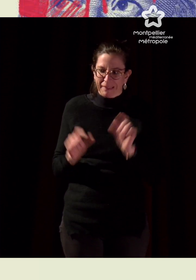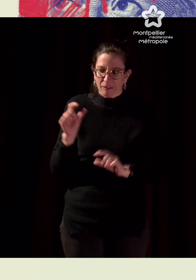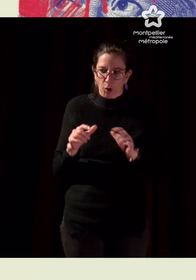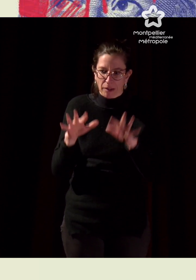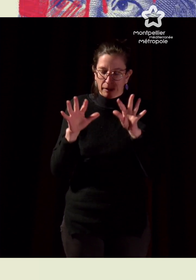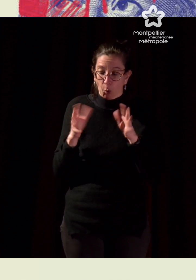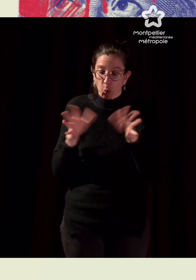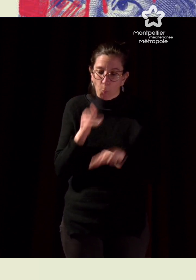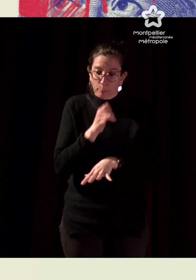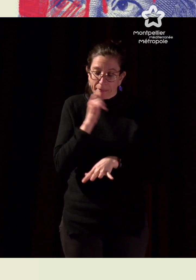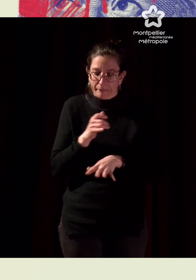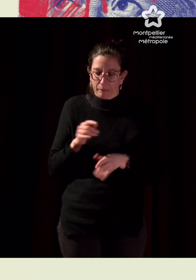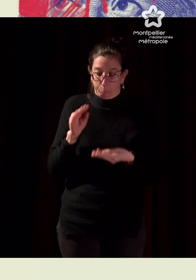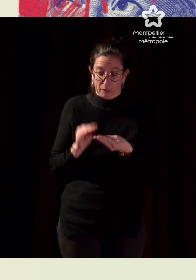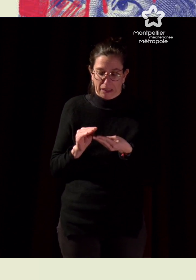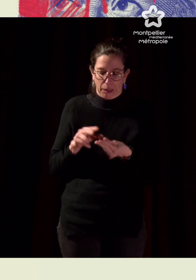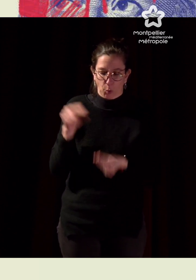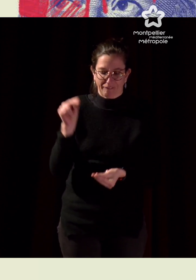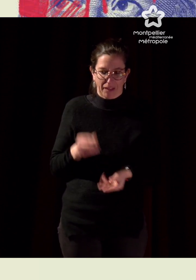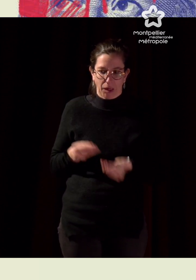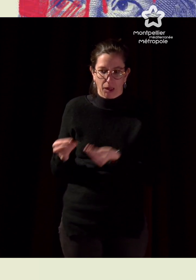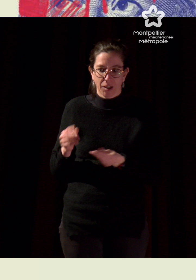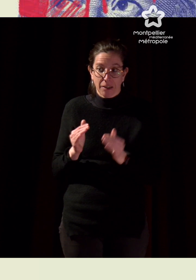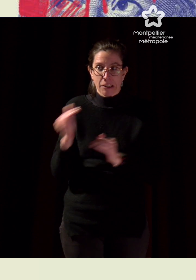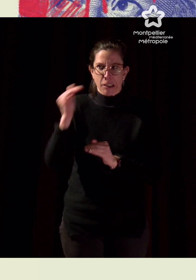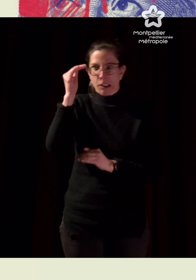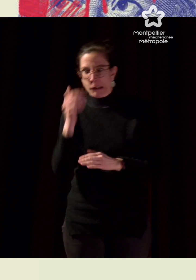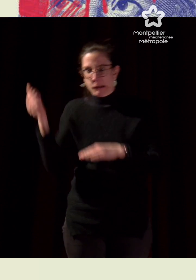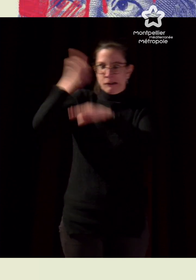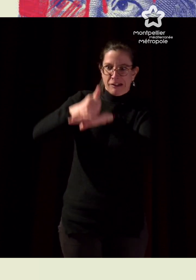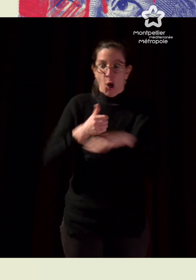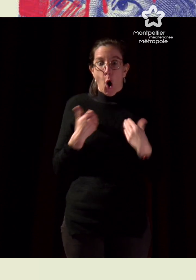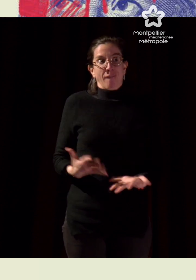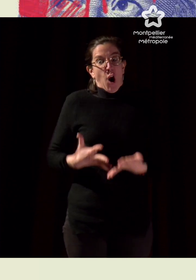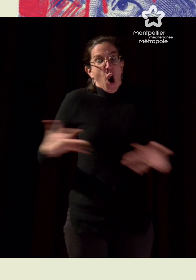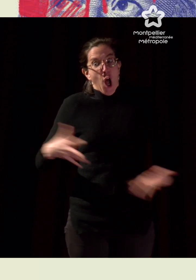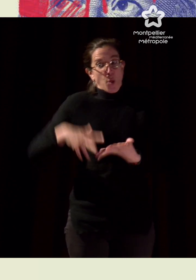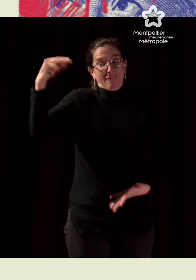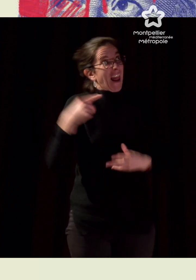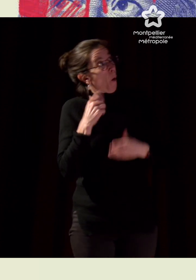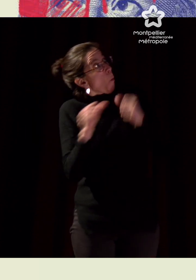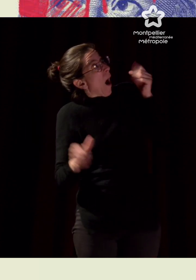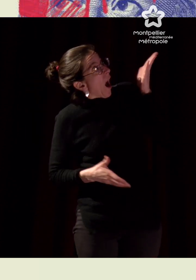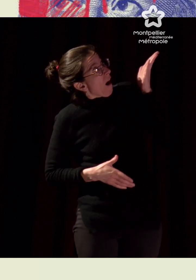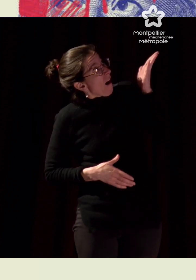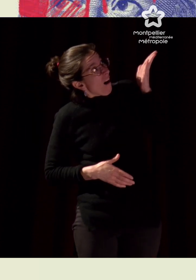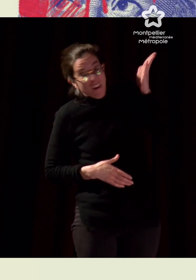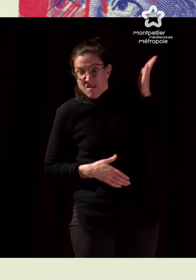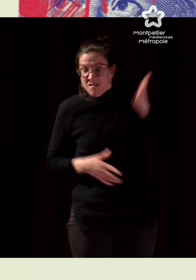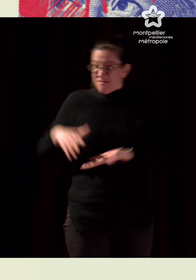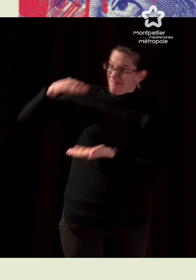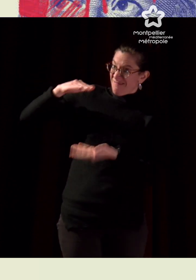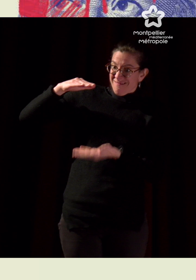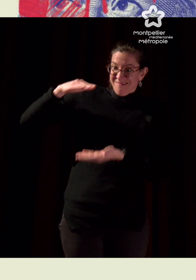petit jusqu'au village. Et donc là, je ne sais pas si de loin vous voyez, mais il a une tour Eiffel sur sa table, une assez grande tour